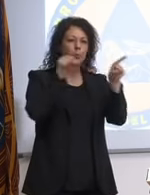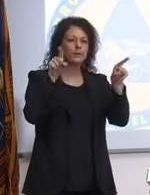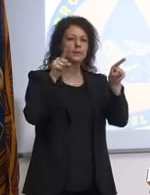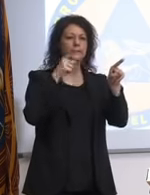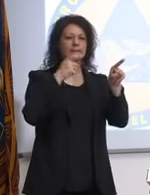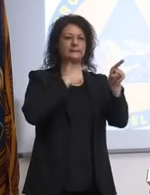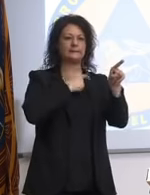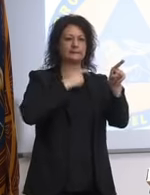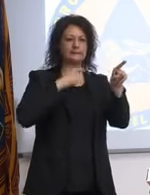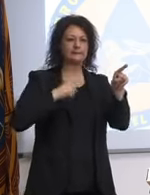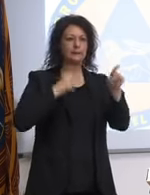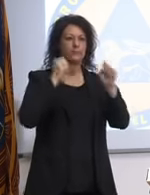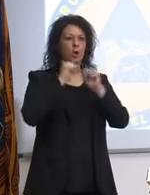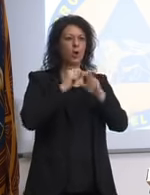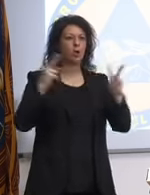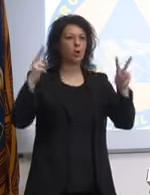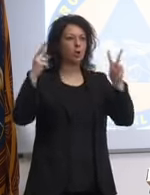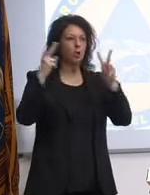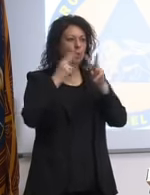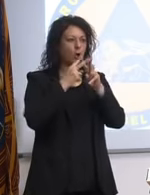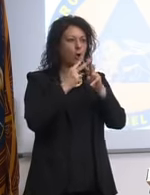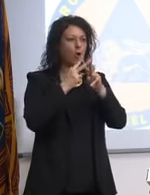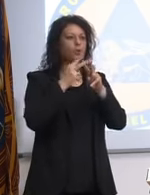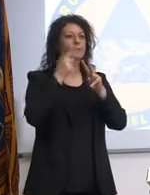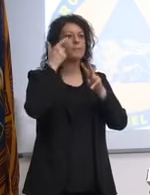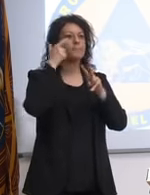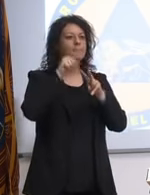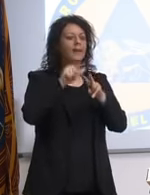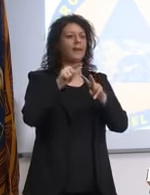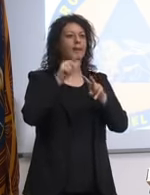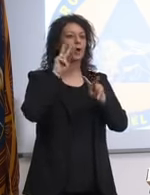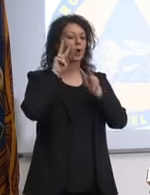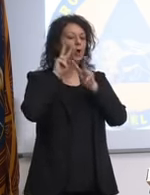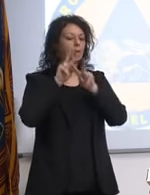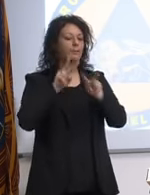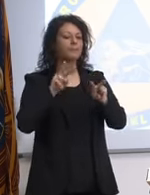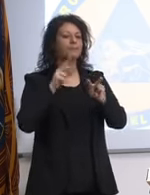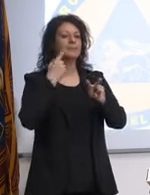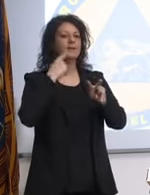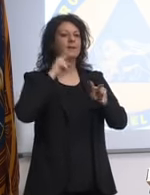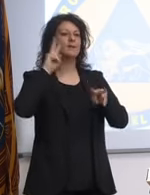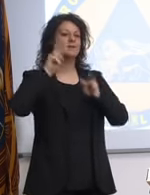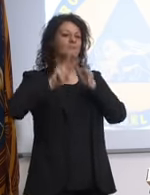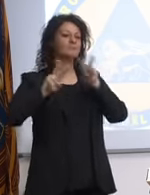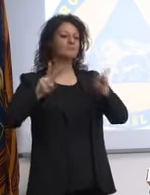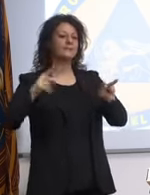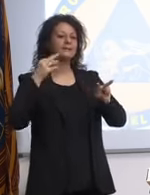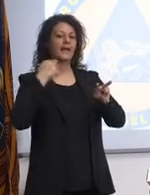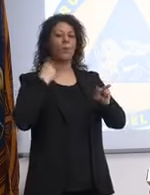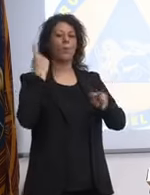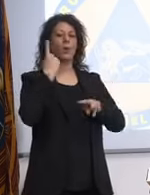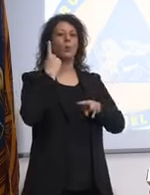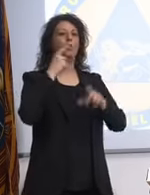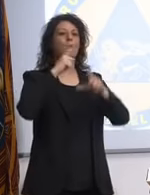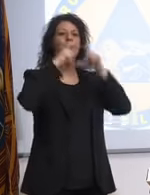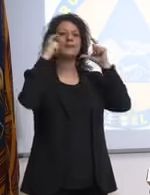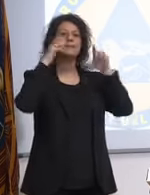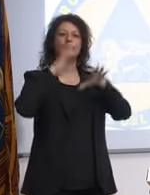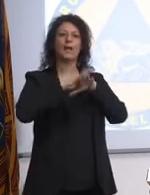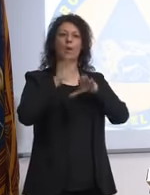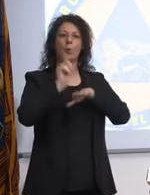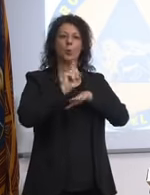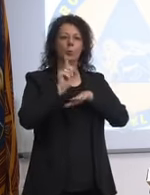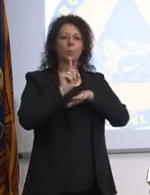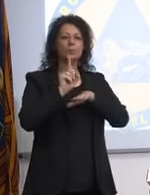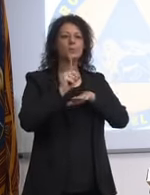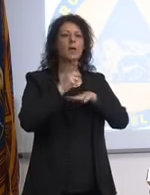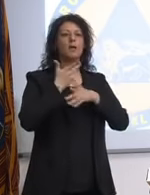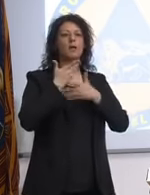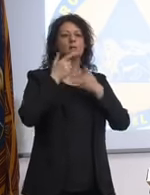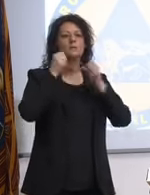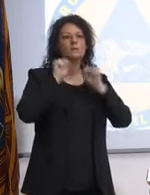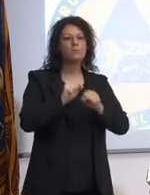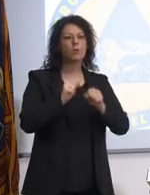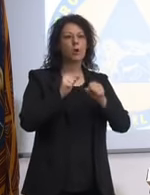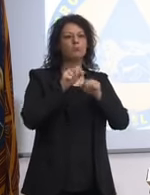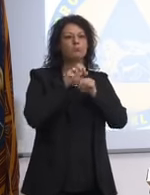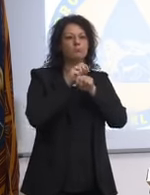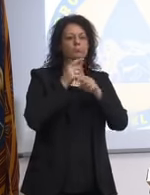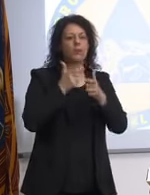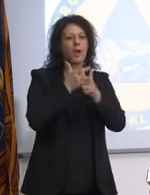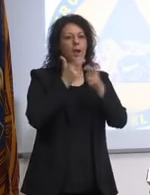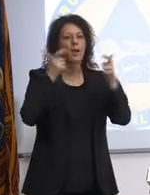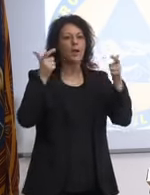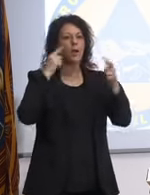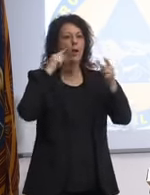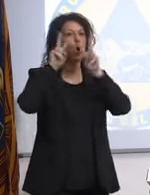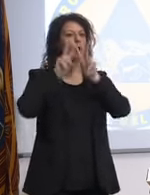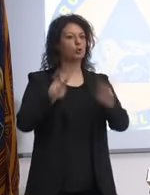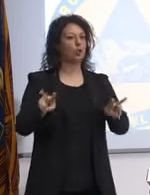questo fenomeno di sistematica violazione delle regole sui distanziamenti e le mascherine? Ma guarda, però posso dirti, per me è un